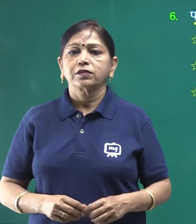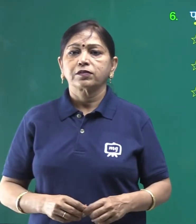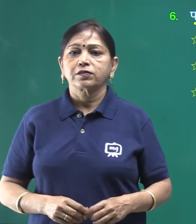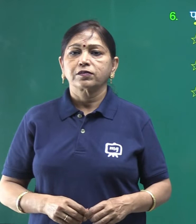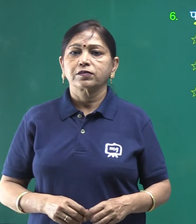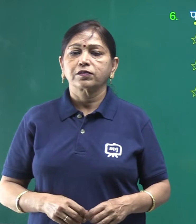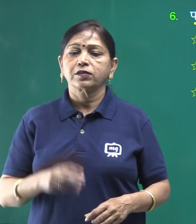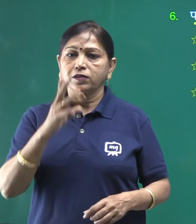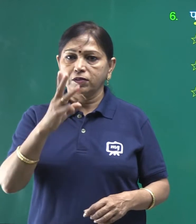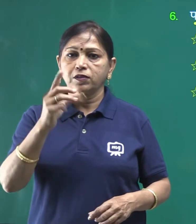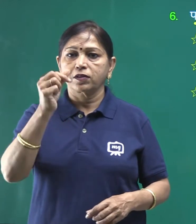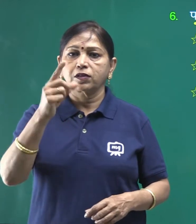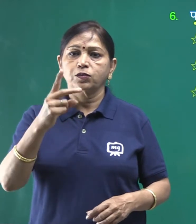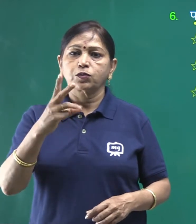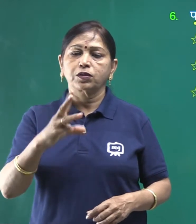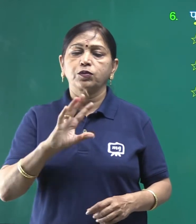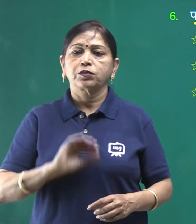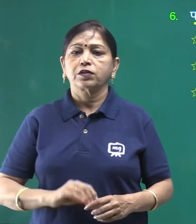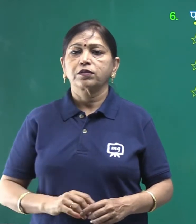3 अवस्थाएं होती है।